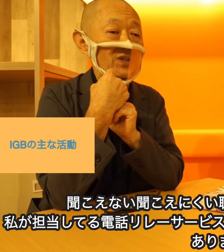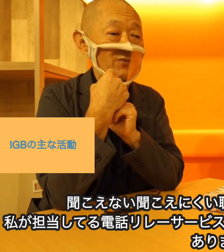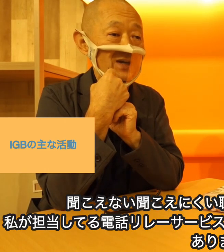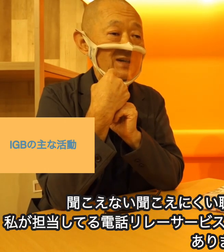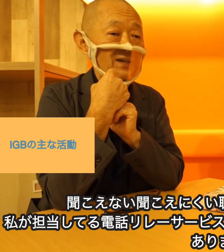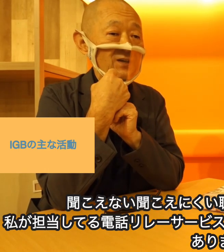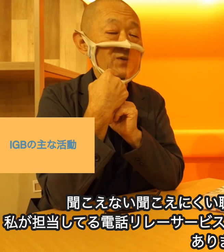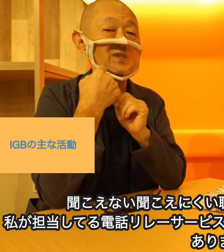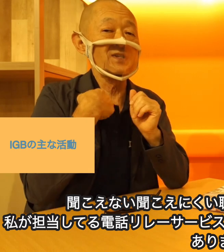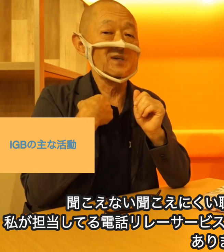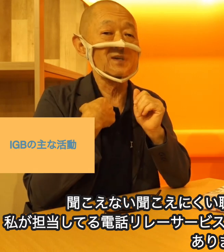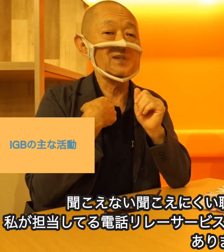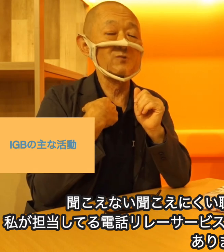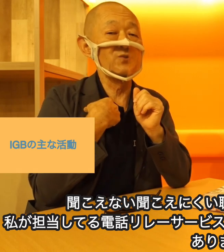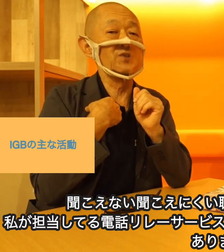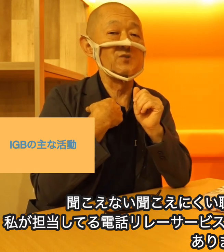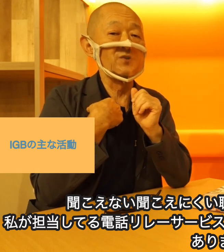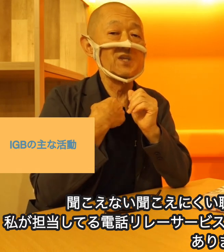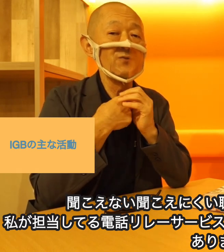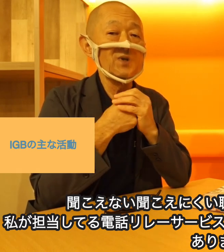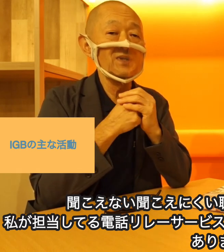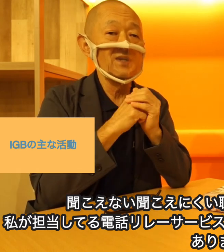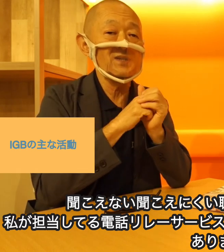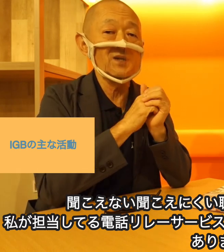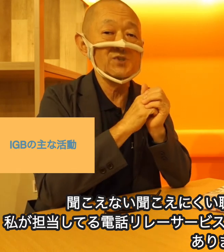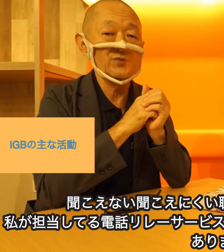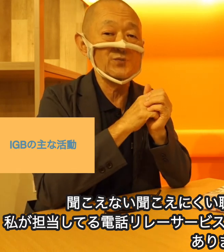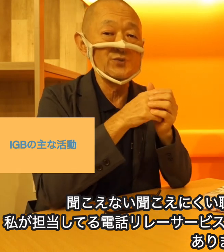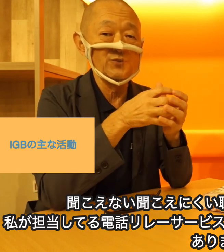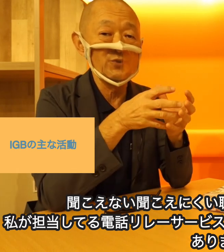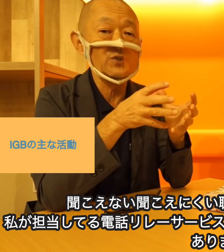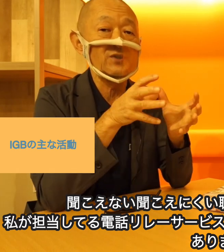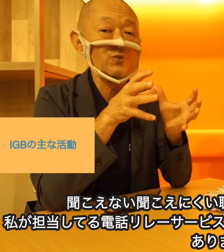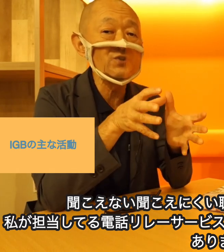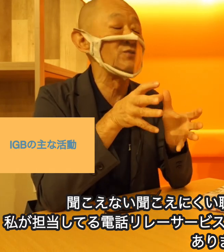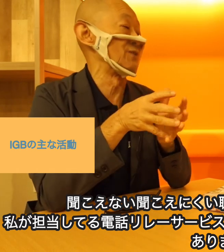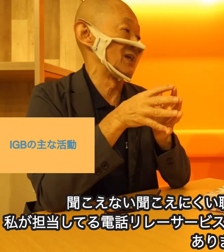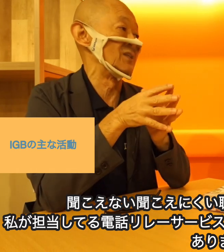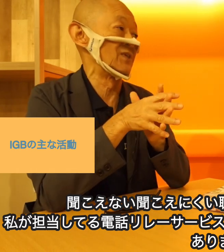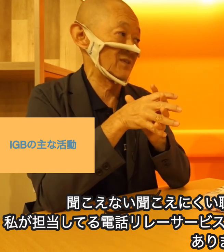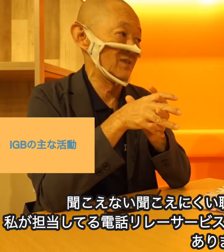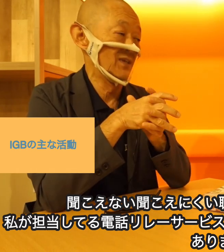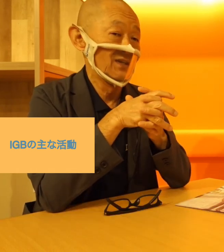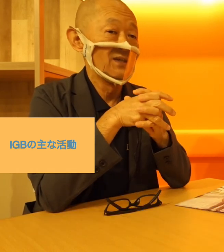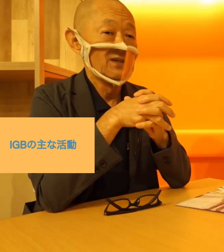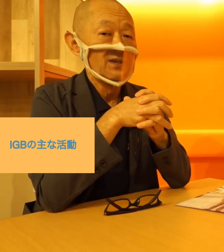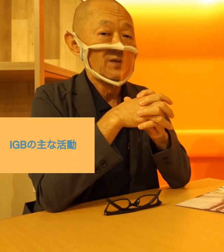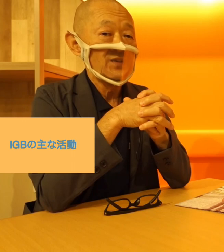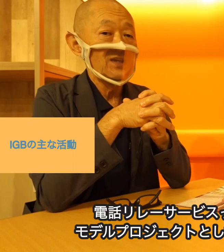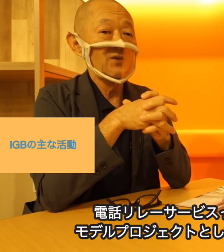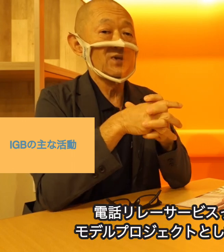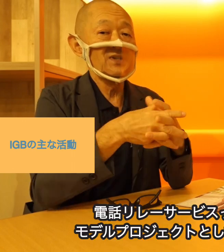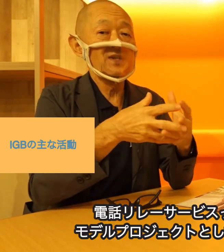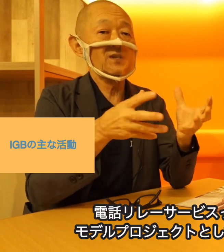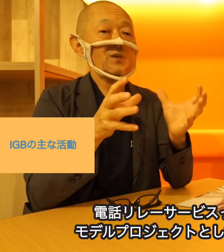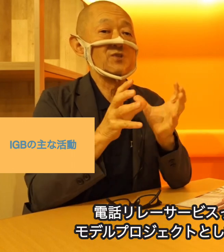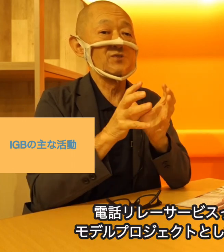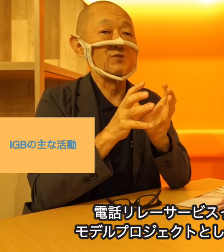ては、私が担当している電話リレーサービス普及プロジェクトっていうものがあります。 はい、 電話リレーサービスっていうの